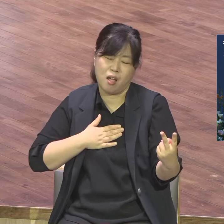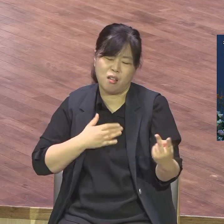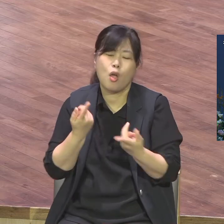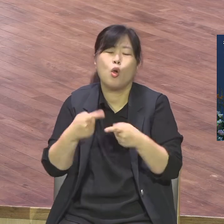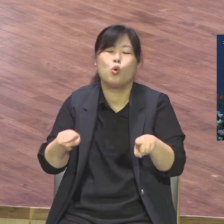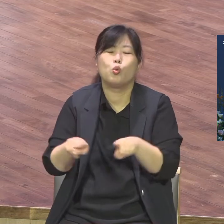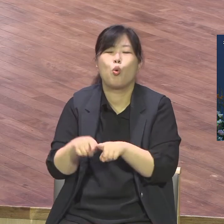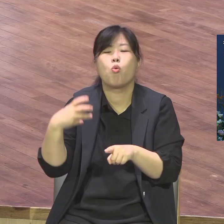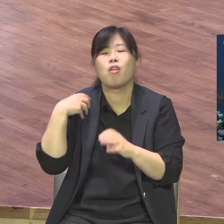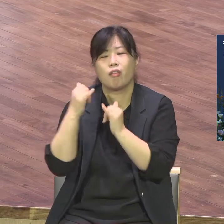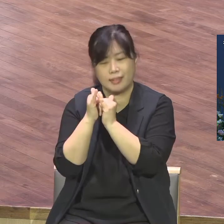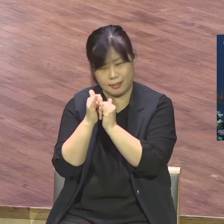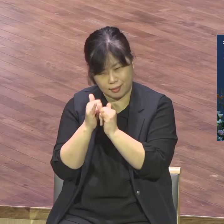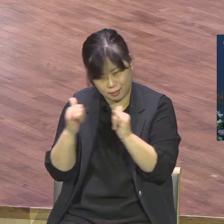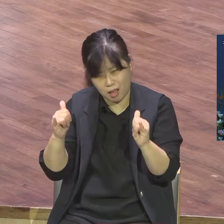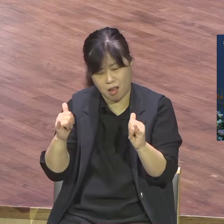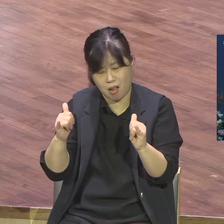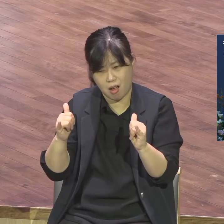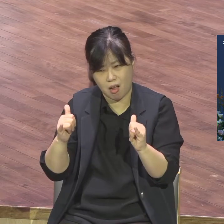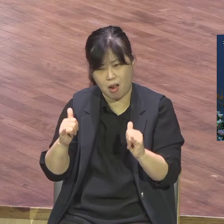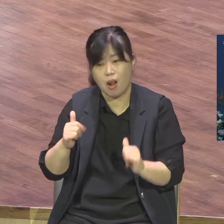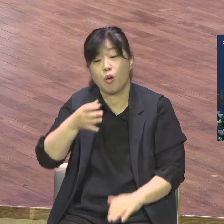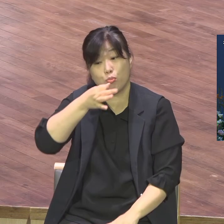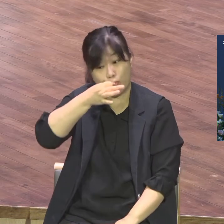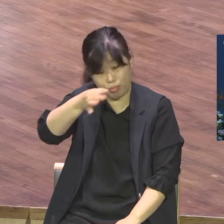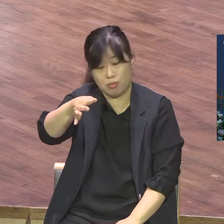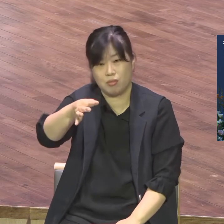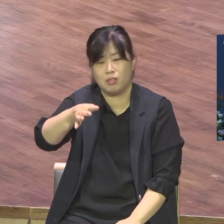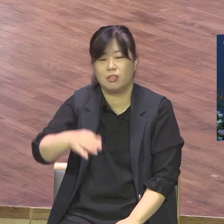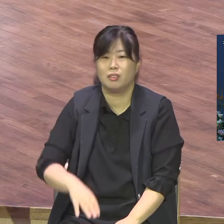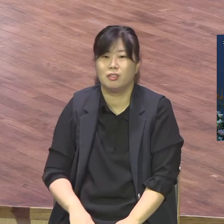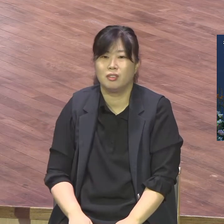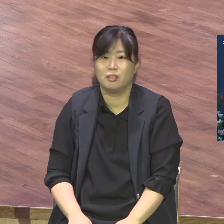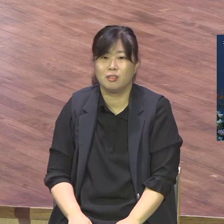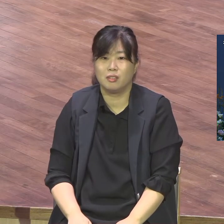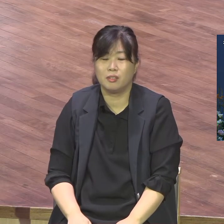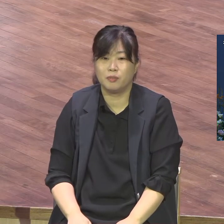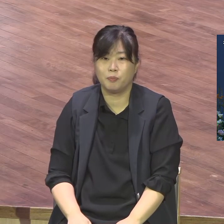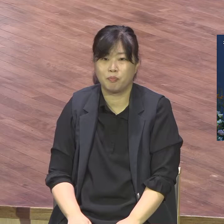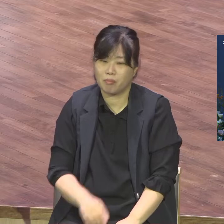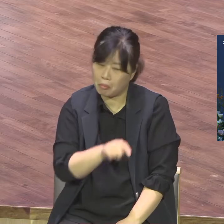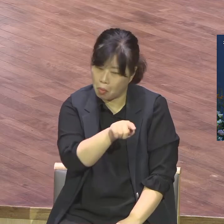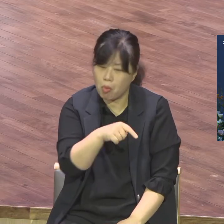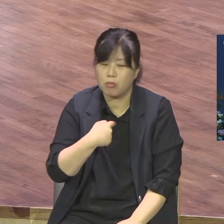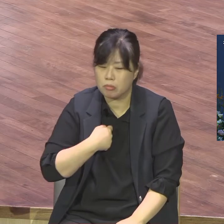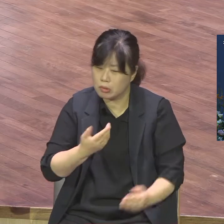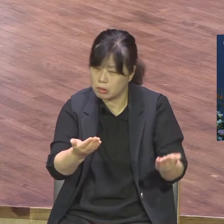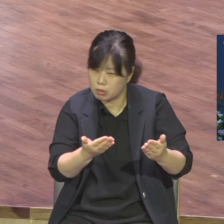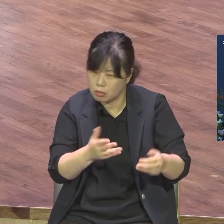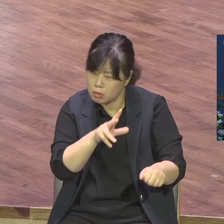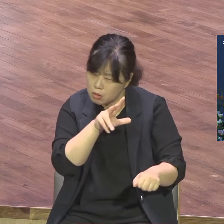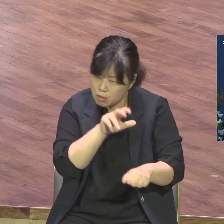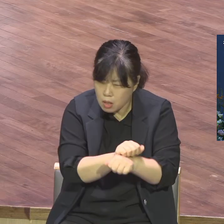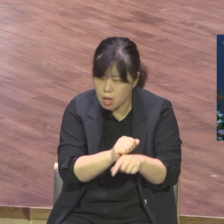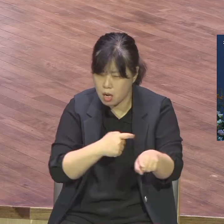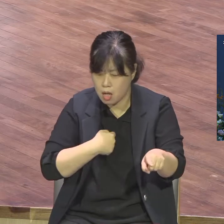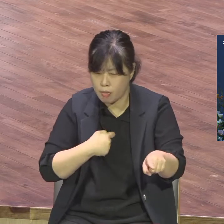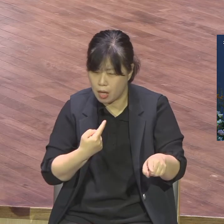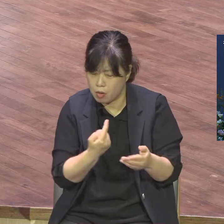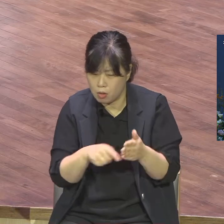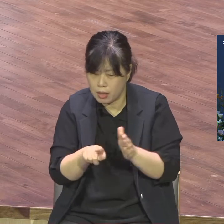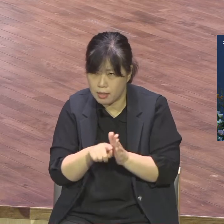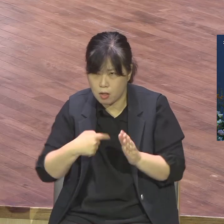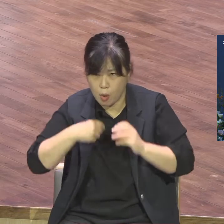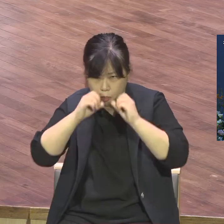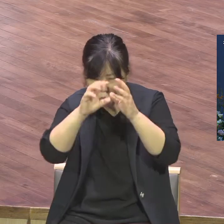나의 동역자. 그런 칭호를 붙여서 뭐 조금도 어색하지 않지요. 나의 동역자. 영적 수준을 갖춘